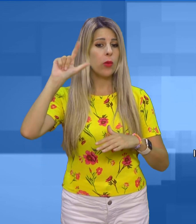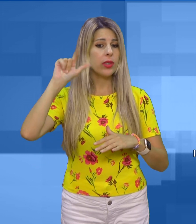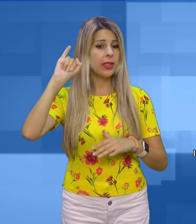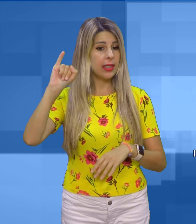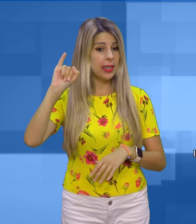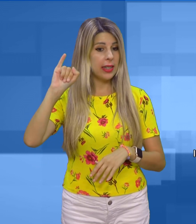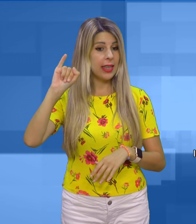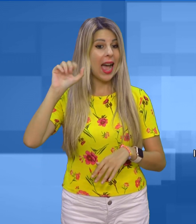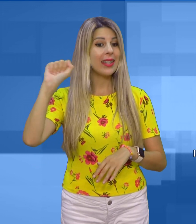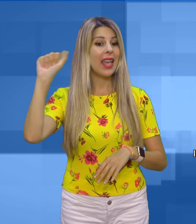persone incontinenti.